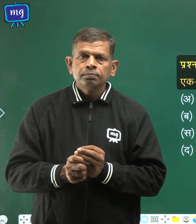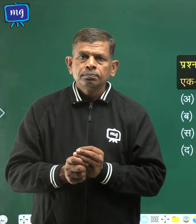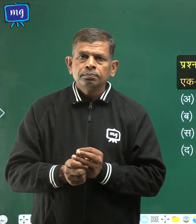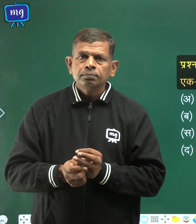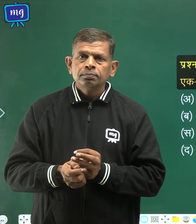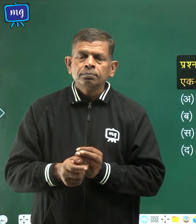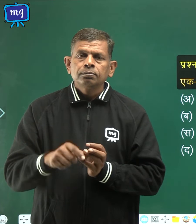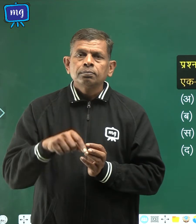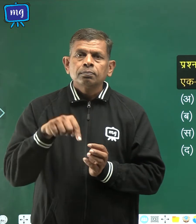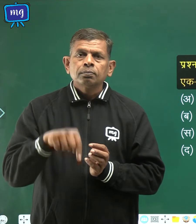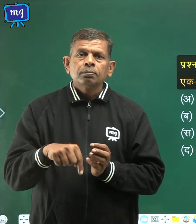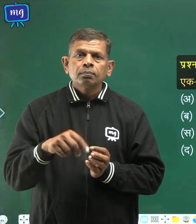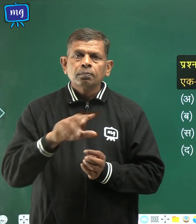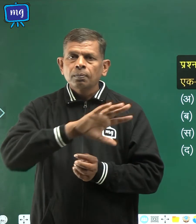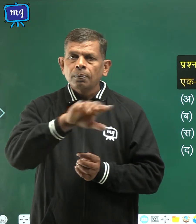अब हम